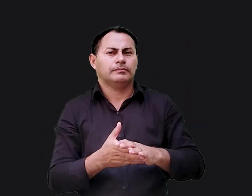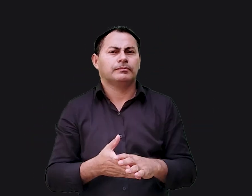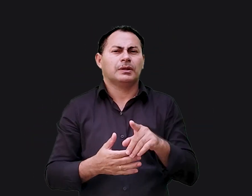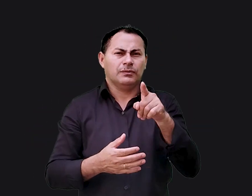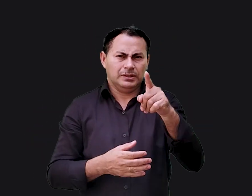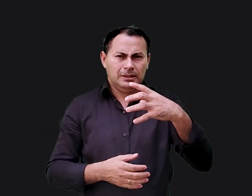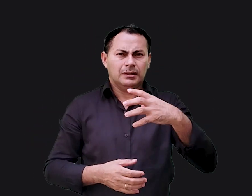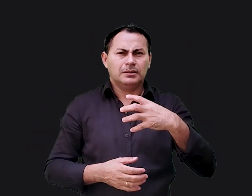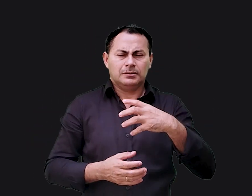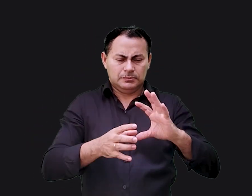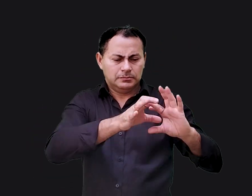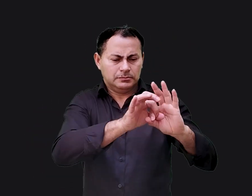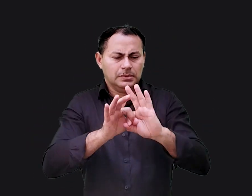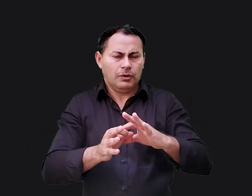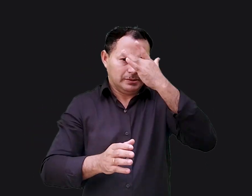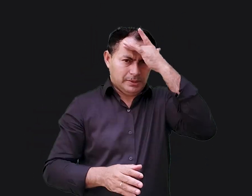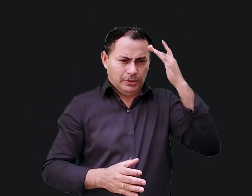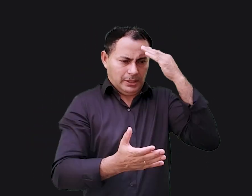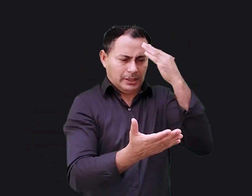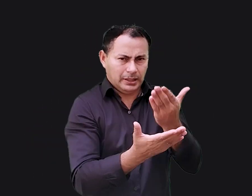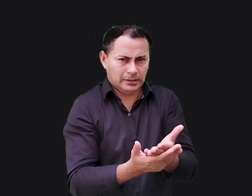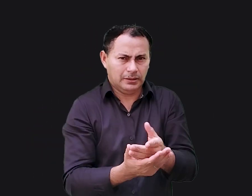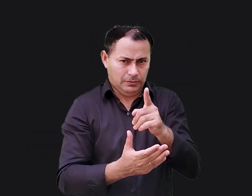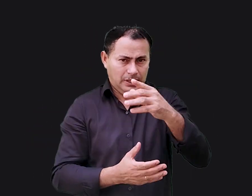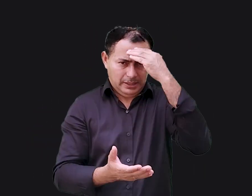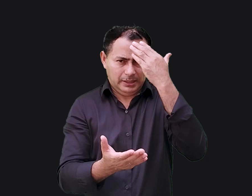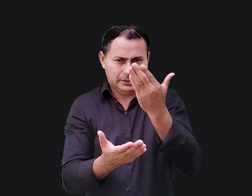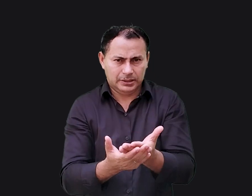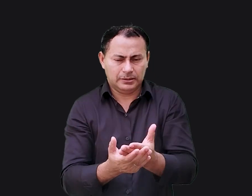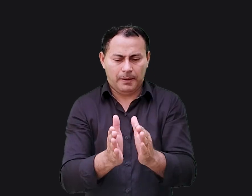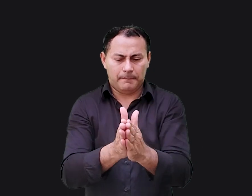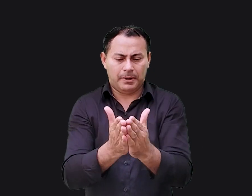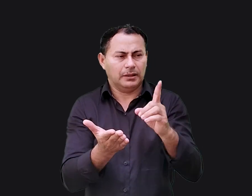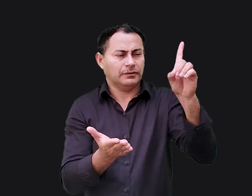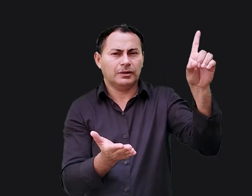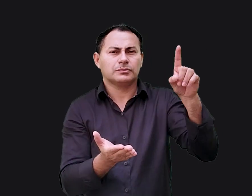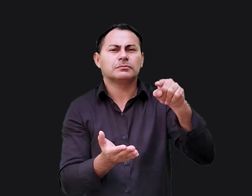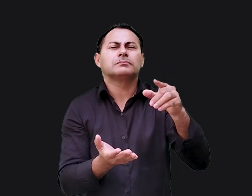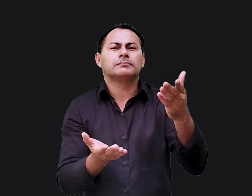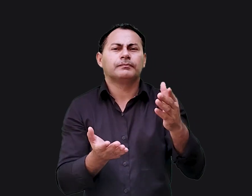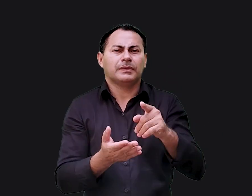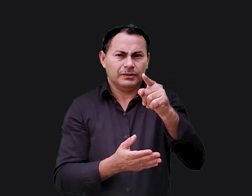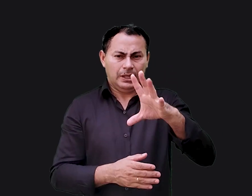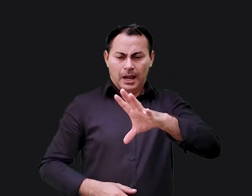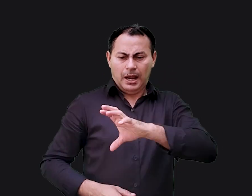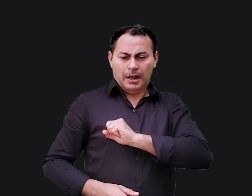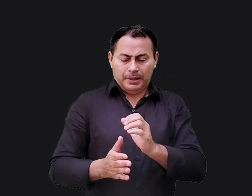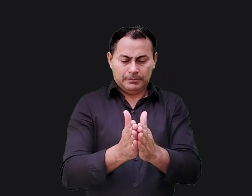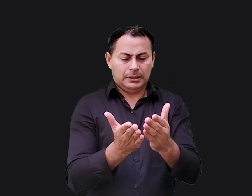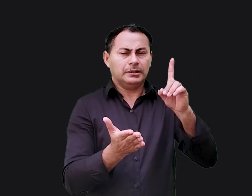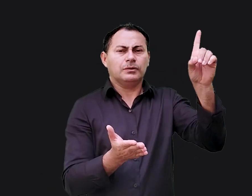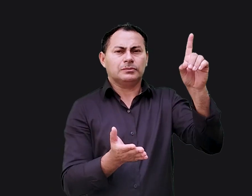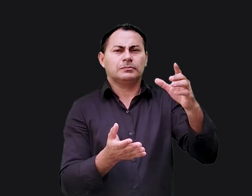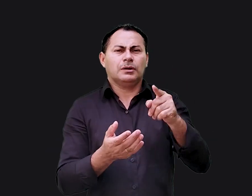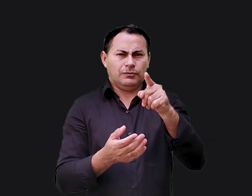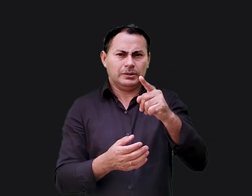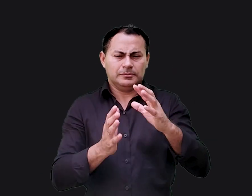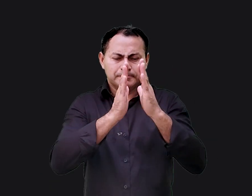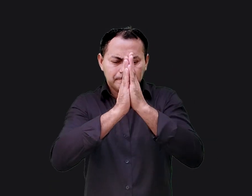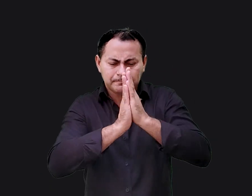Deus? Você se reúne com os que creem? Você acredita na palavra de Deus? Você ama a palavra de Deus? Você